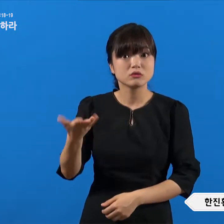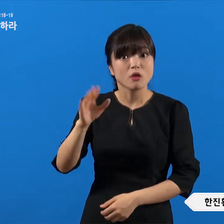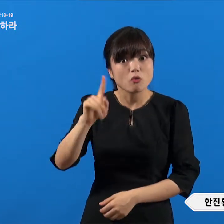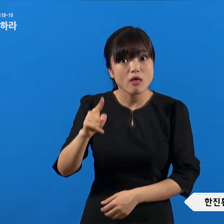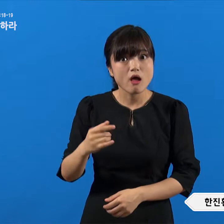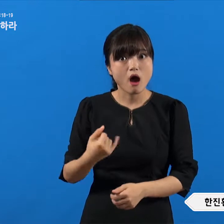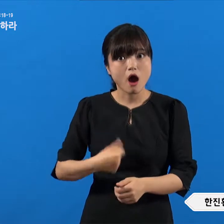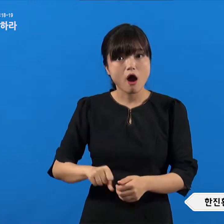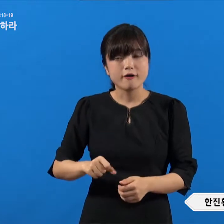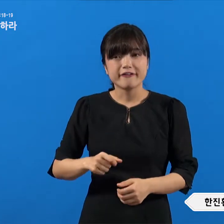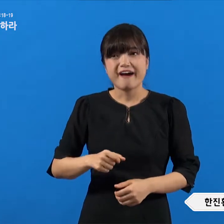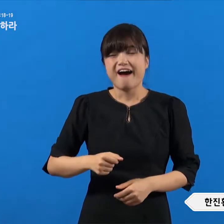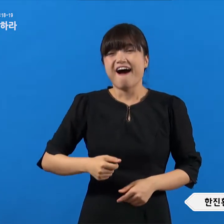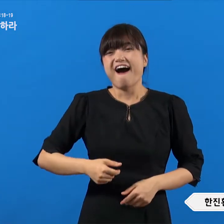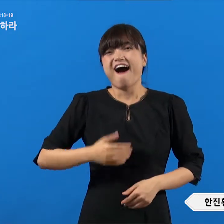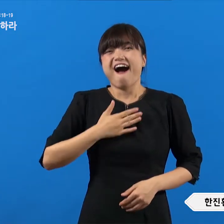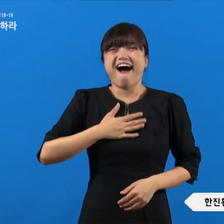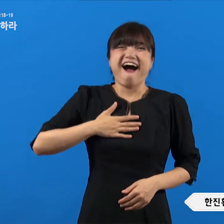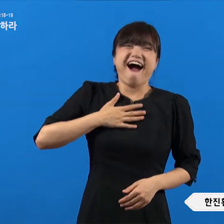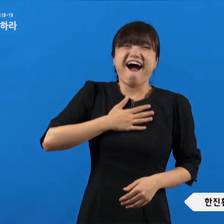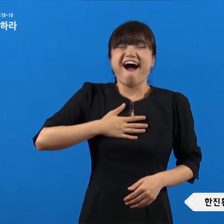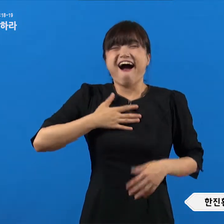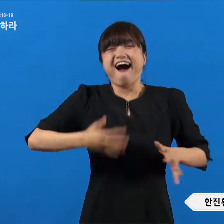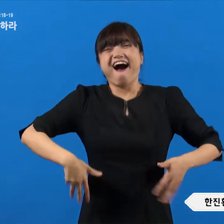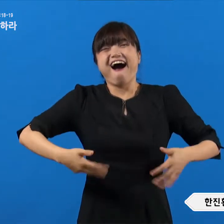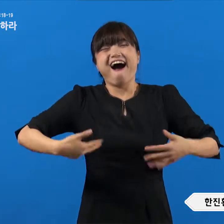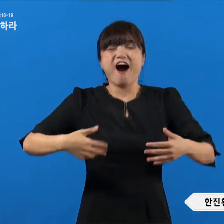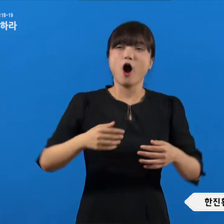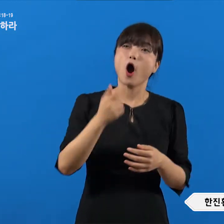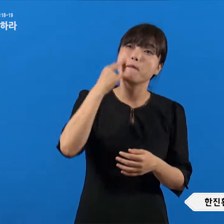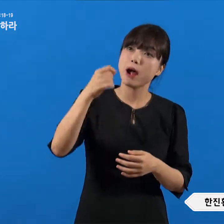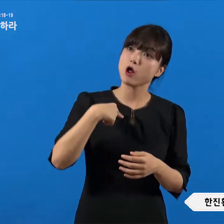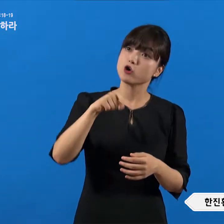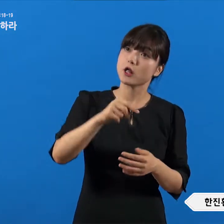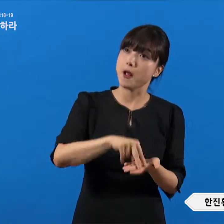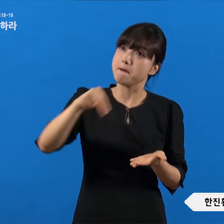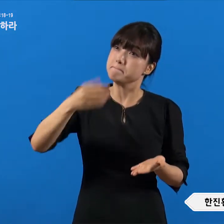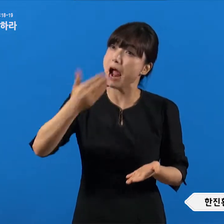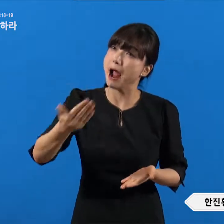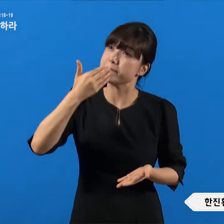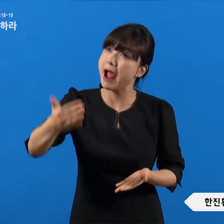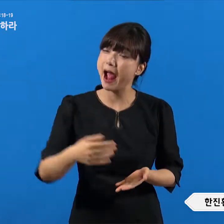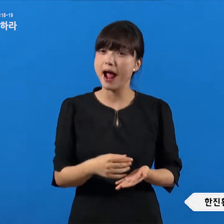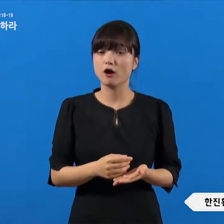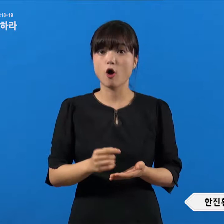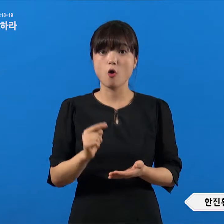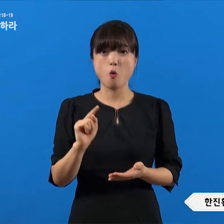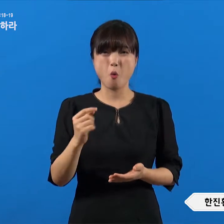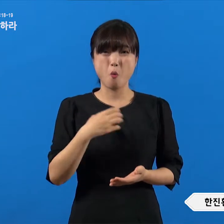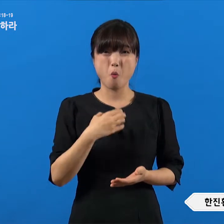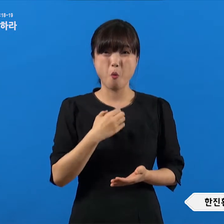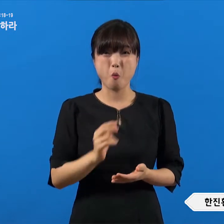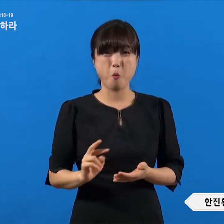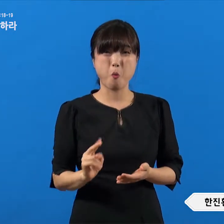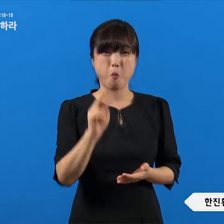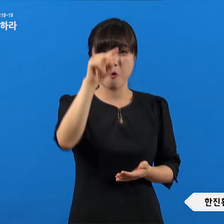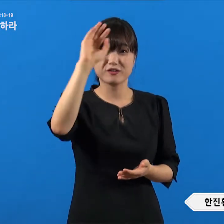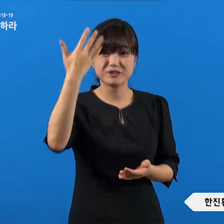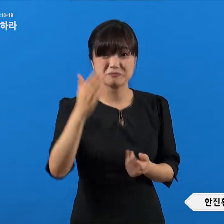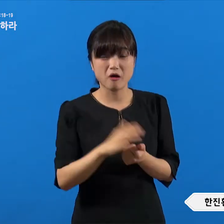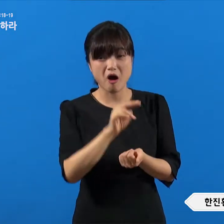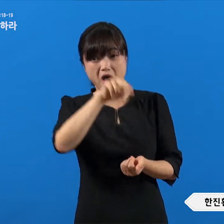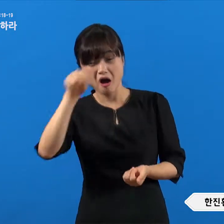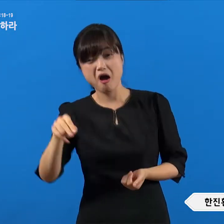그러면 금방 저 높은 2층에 올라가가지고 엄마 나 여기서도 뛸 수 있어? 그럽니다. 말리지 않으면